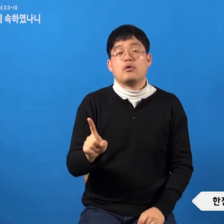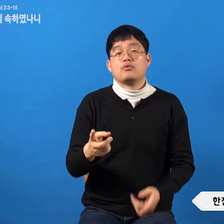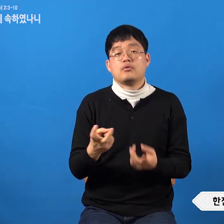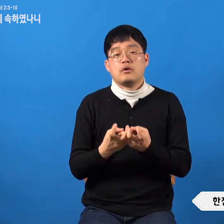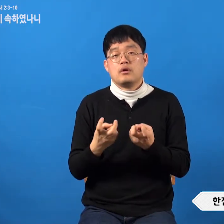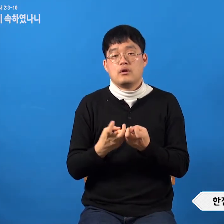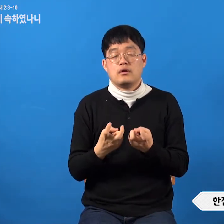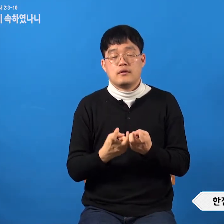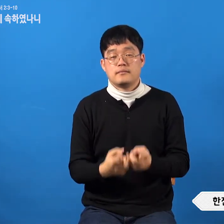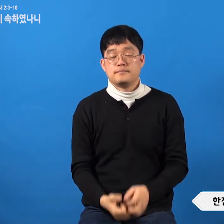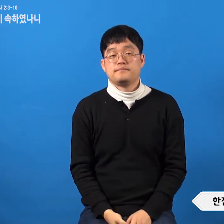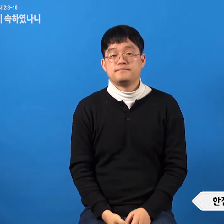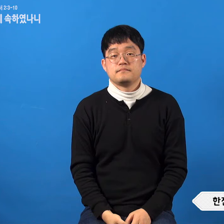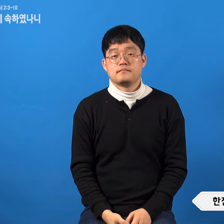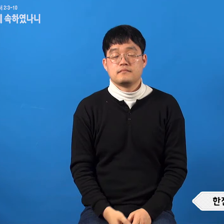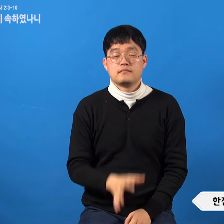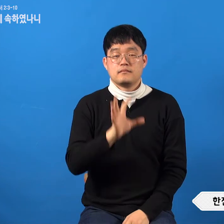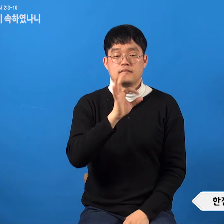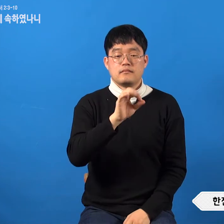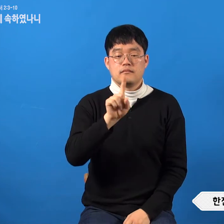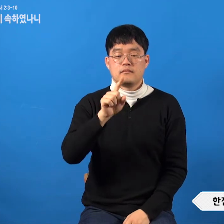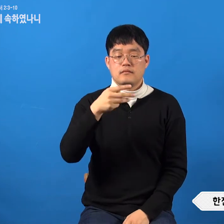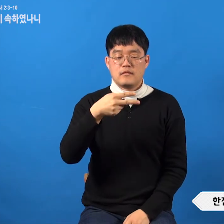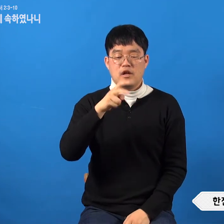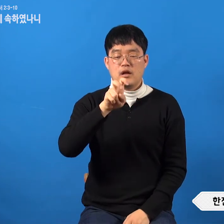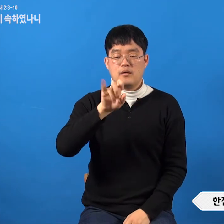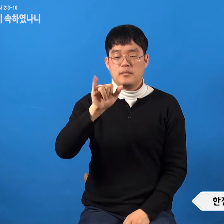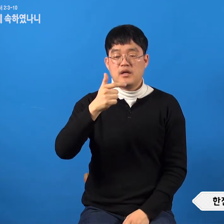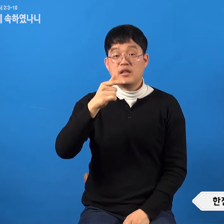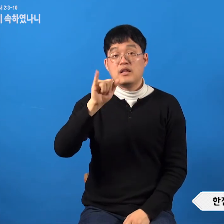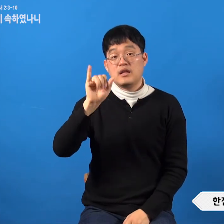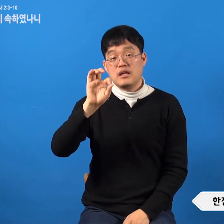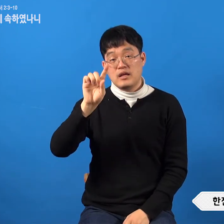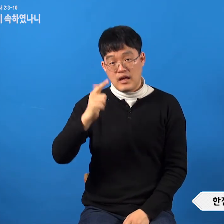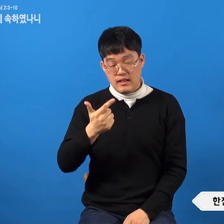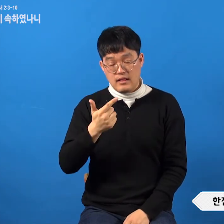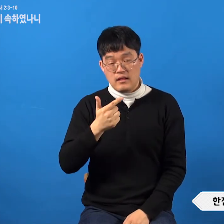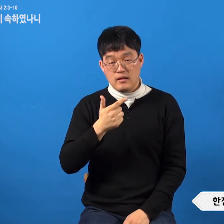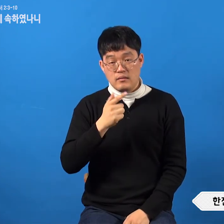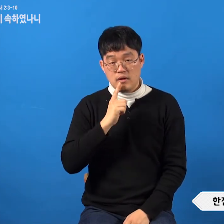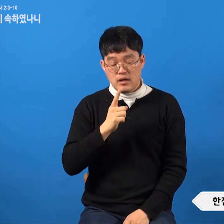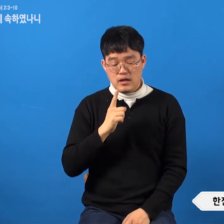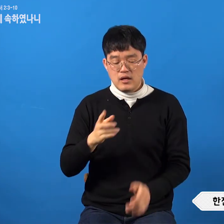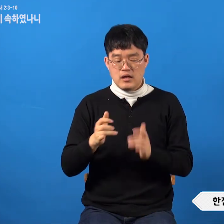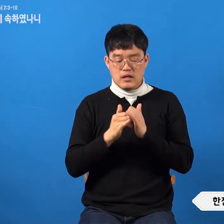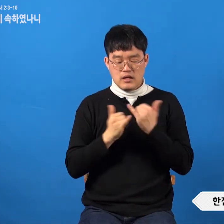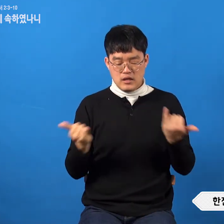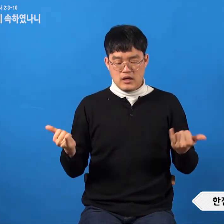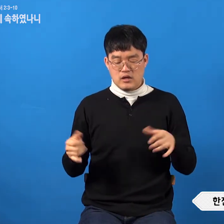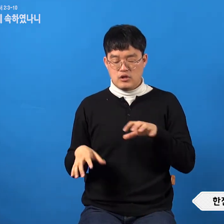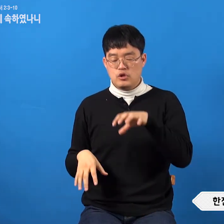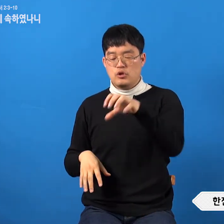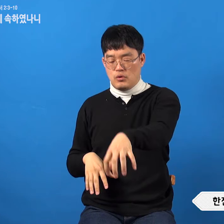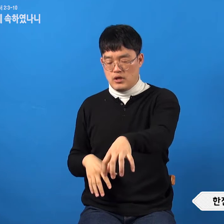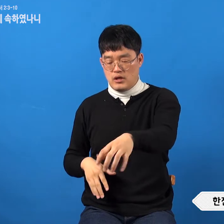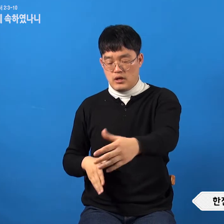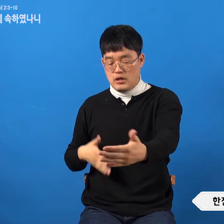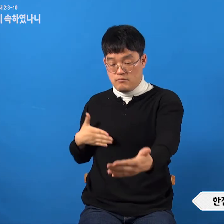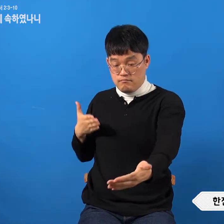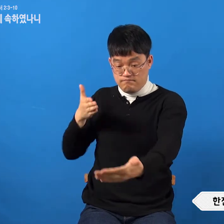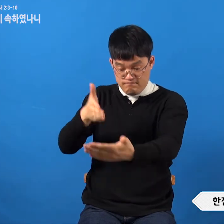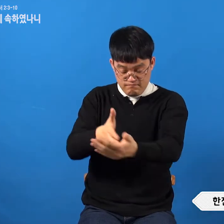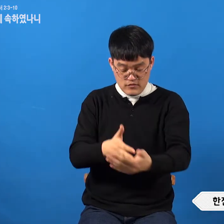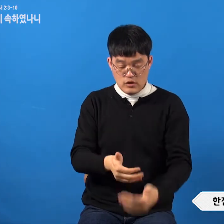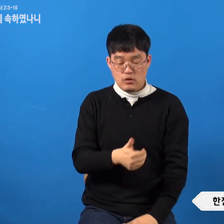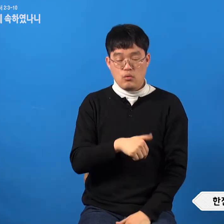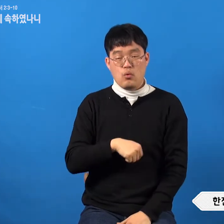있느냐가 문제입니다. 알미니안주의는 인간은 플랫폼까지 나올 수 있는 그런